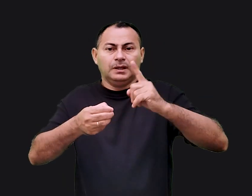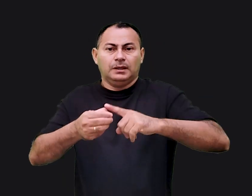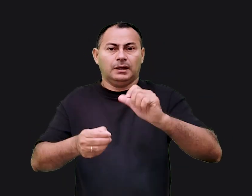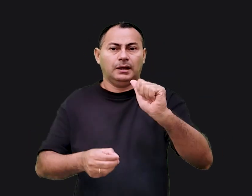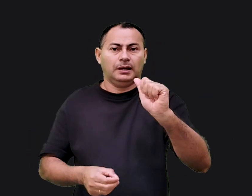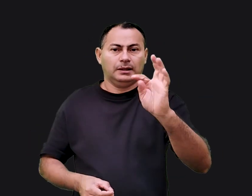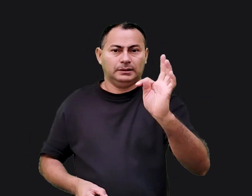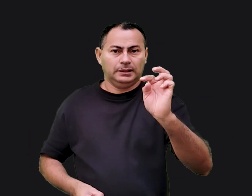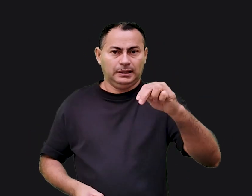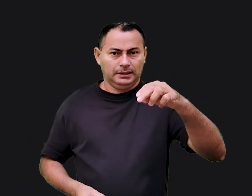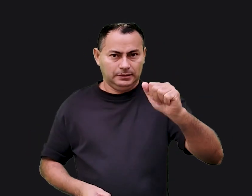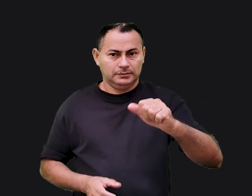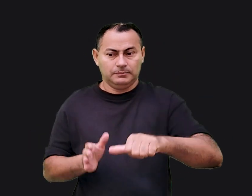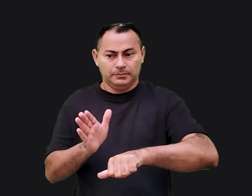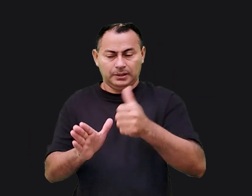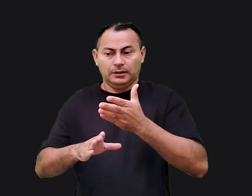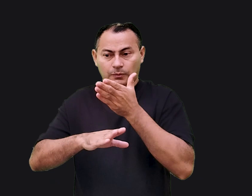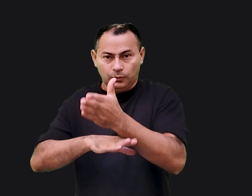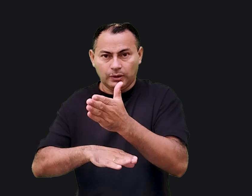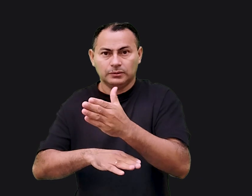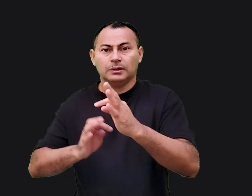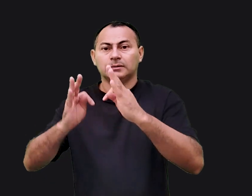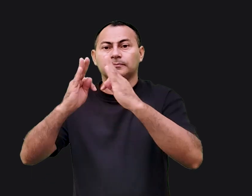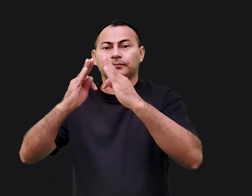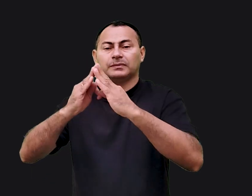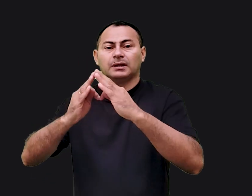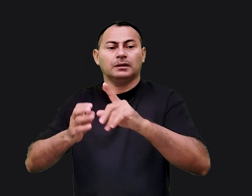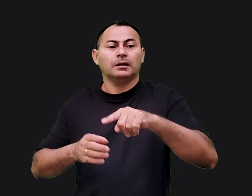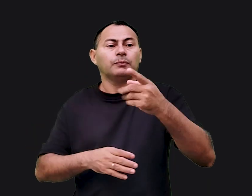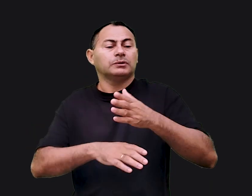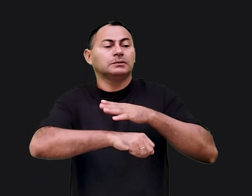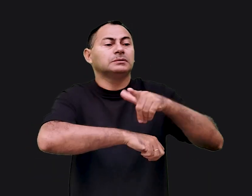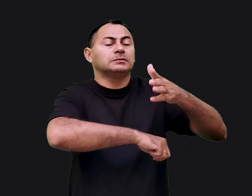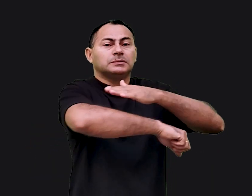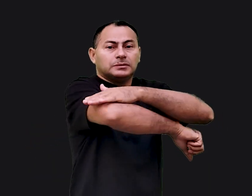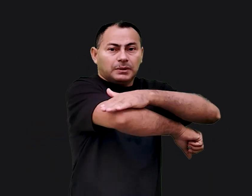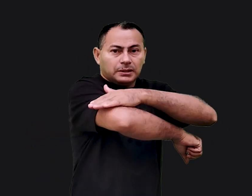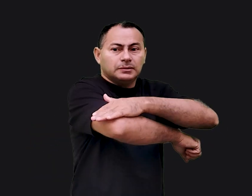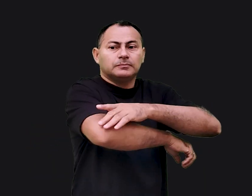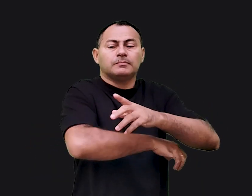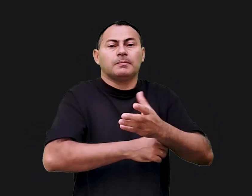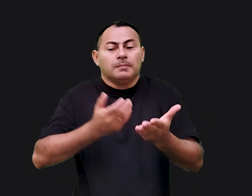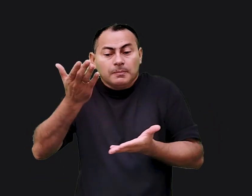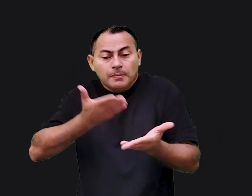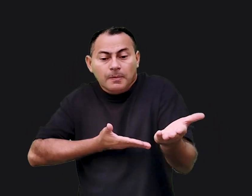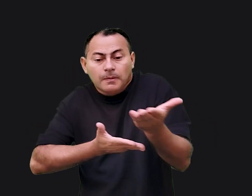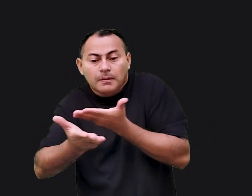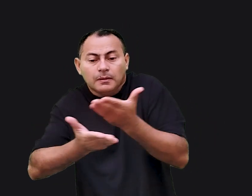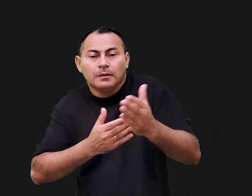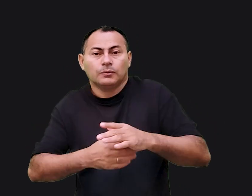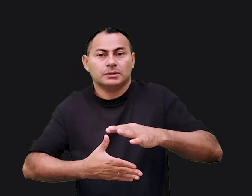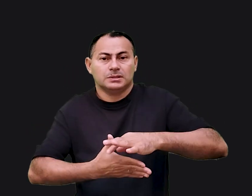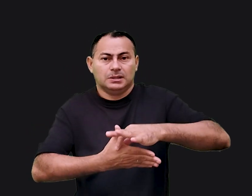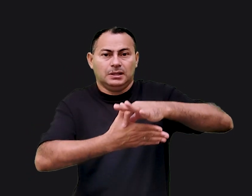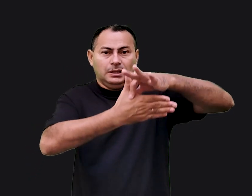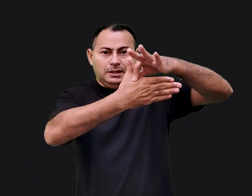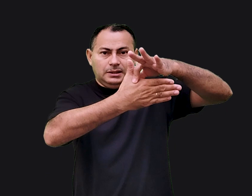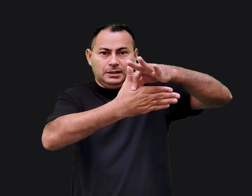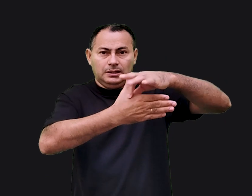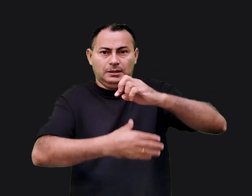Atenas Primeiro ele foi a uma sinagoga depois à praças interagir com os líderes mais tarde